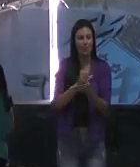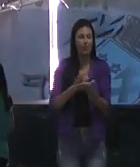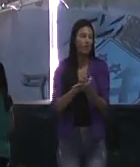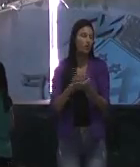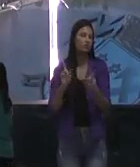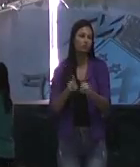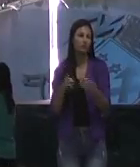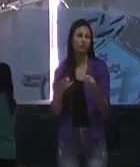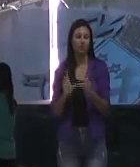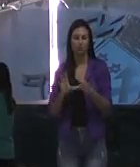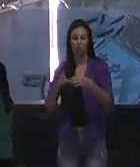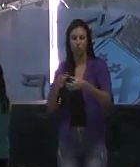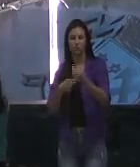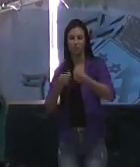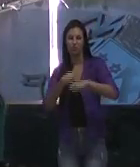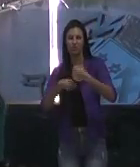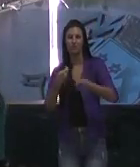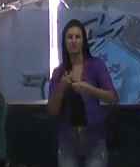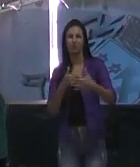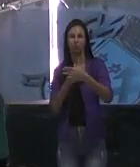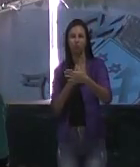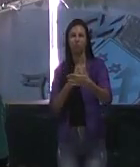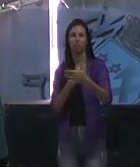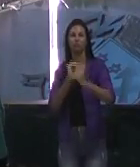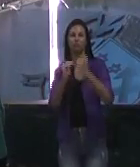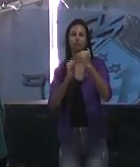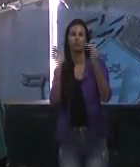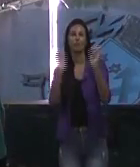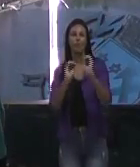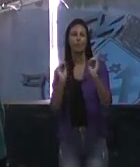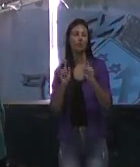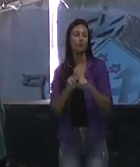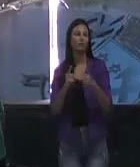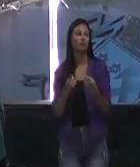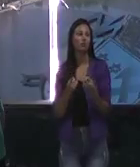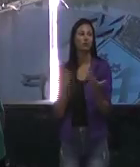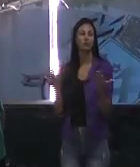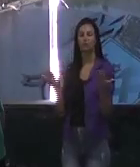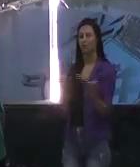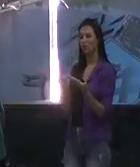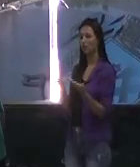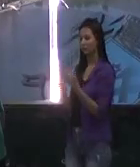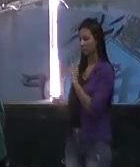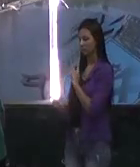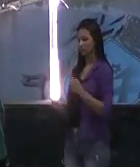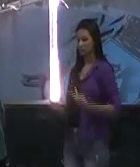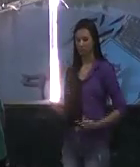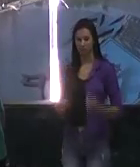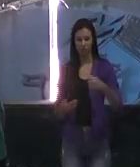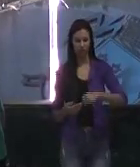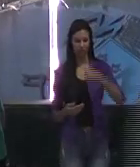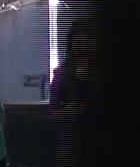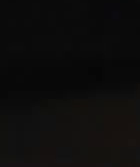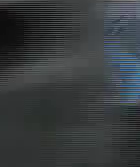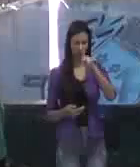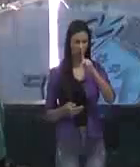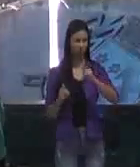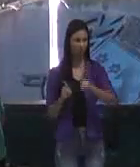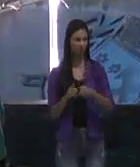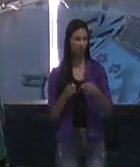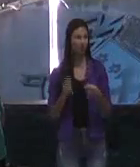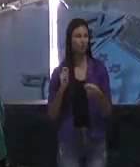a administração de crescer e de continuar. E aí, secretário e presidente desta casa,